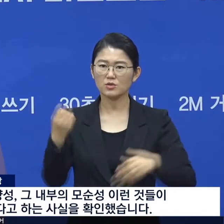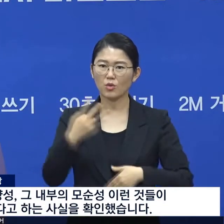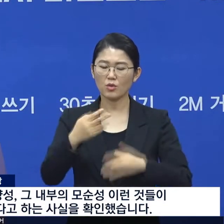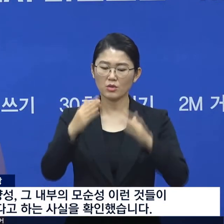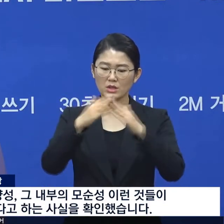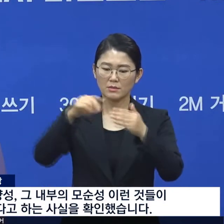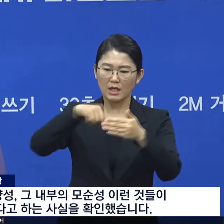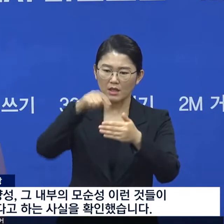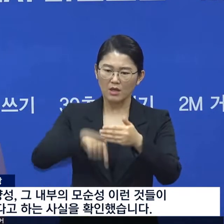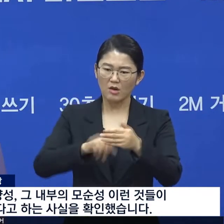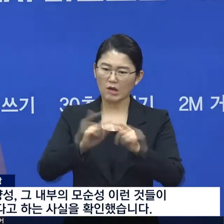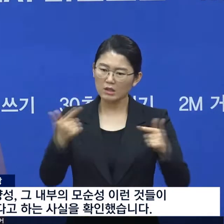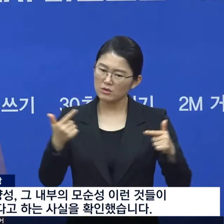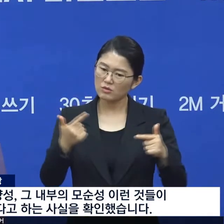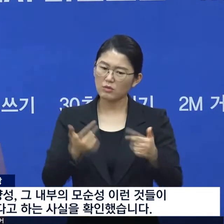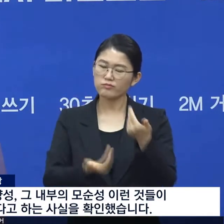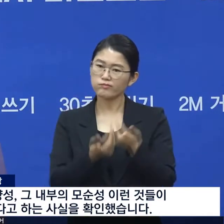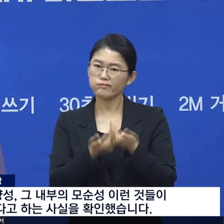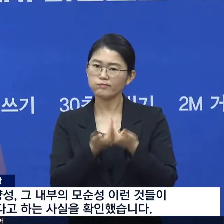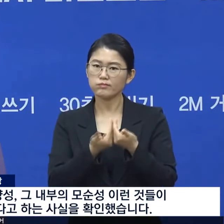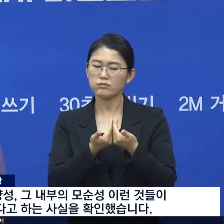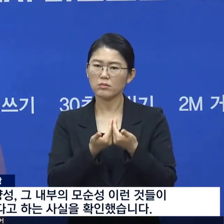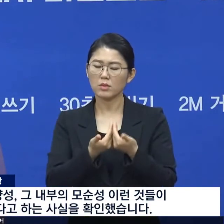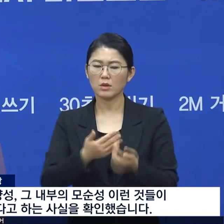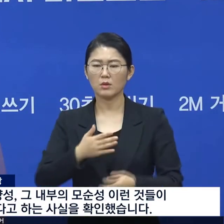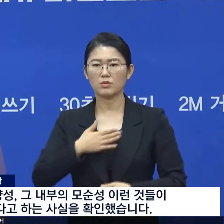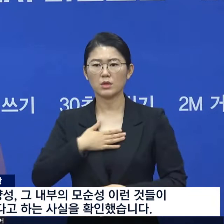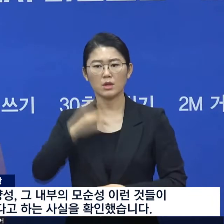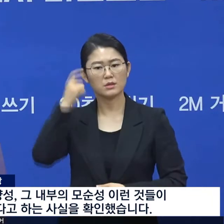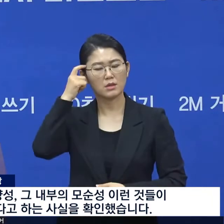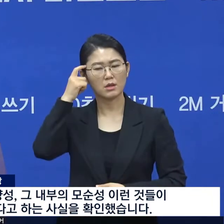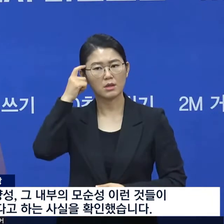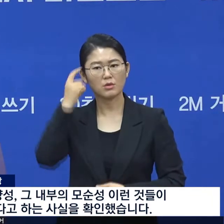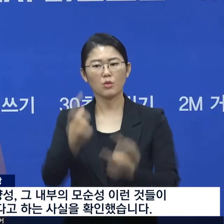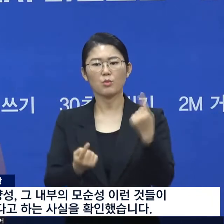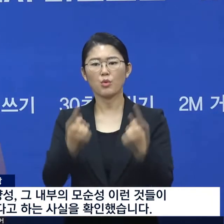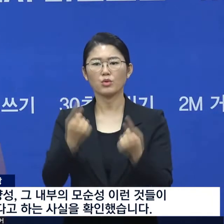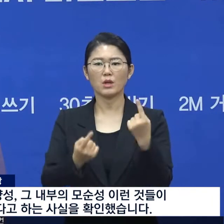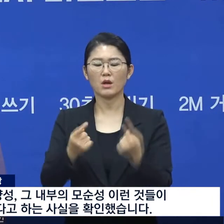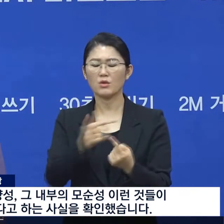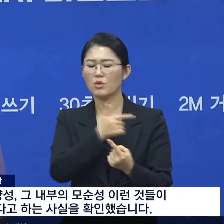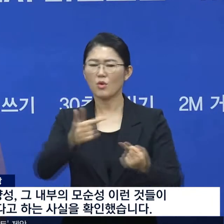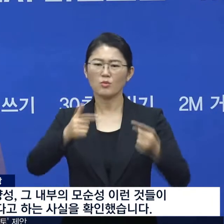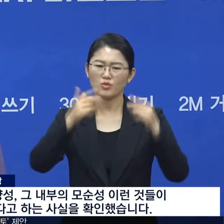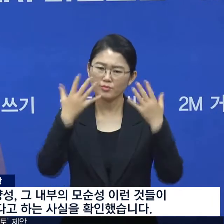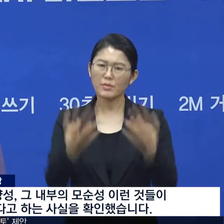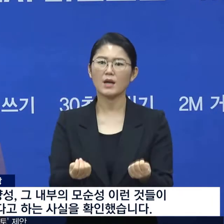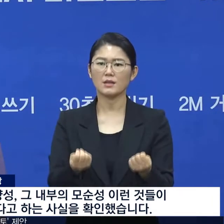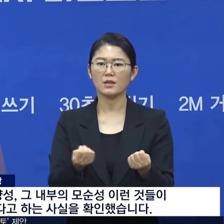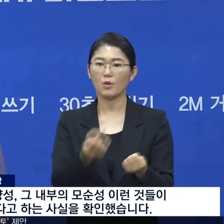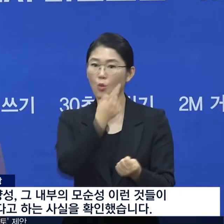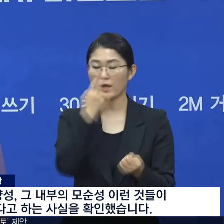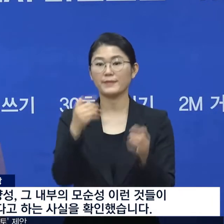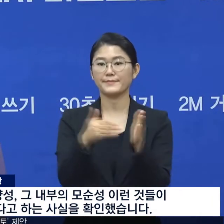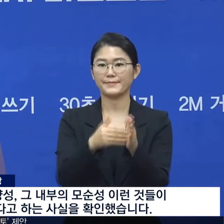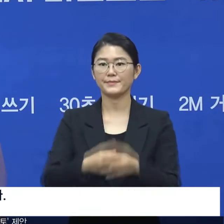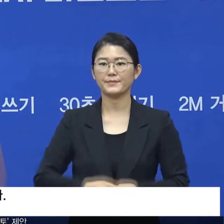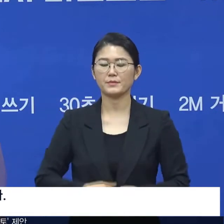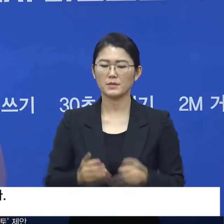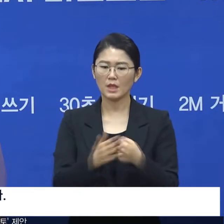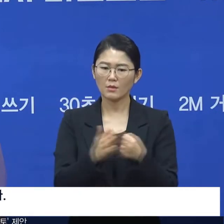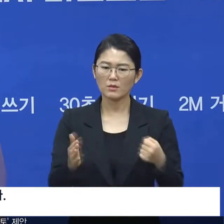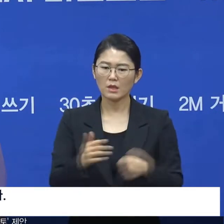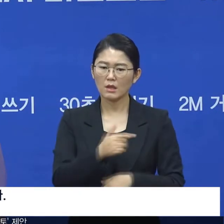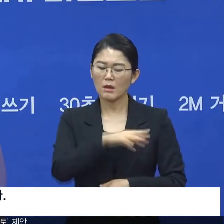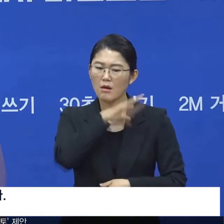내부의 모순성, 이런 것들이 우리가 생각하는 것 이상으로 많다라고 하는 사실을 확인하였습니다. 그래서